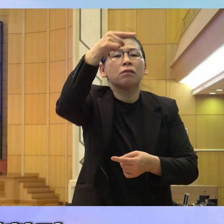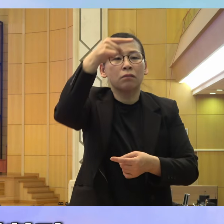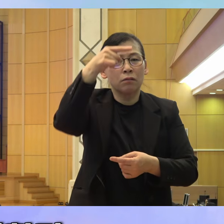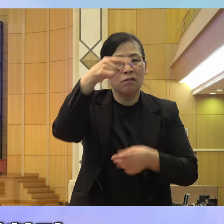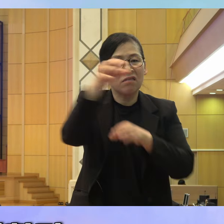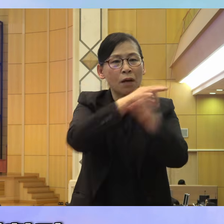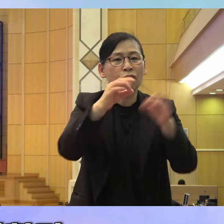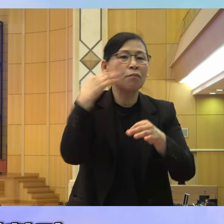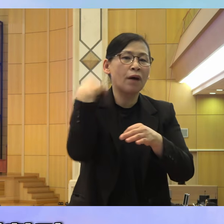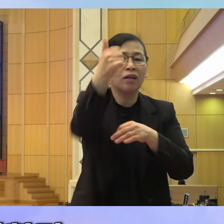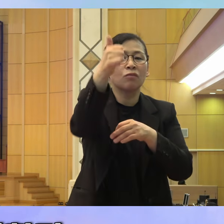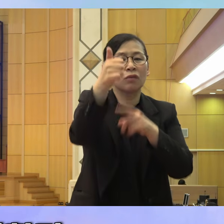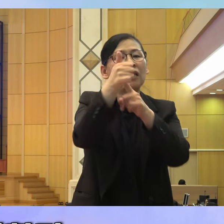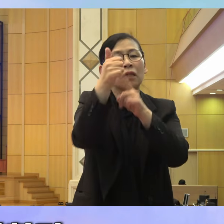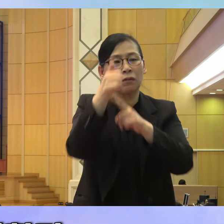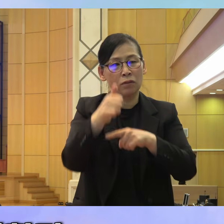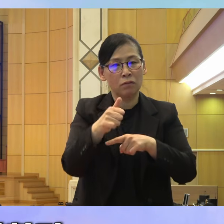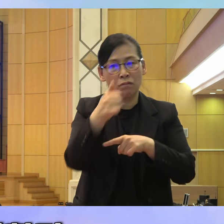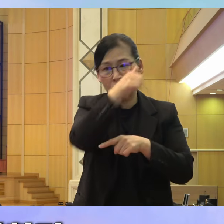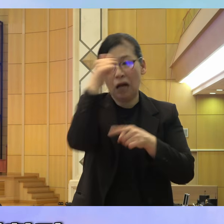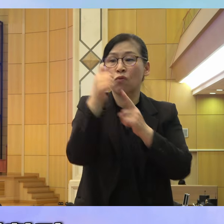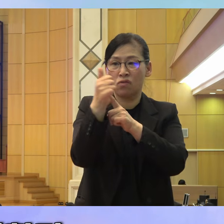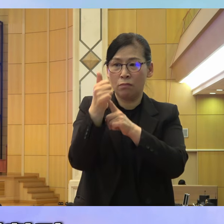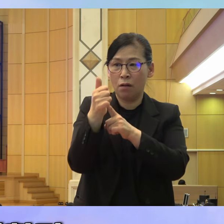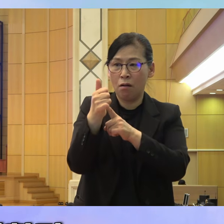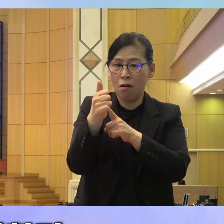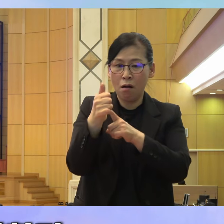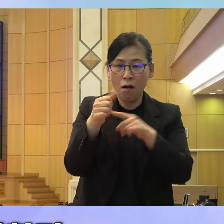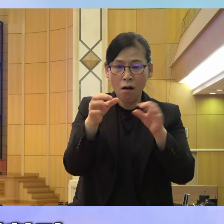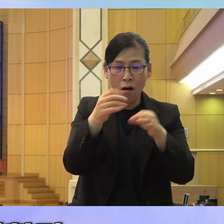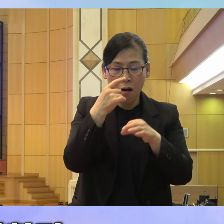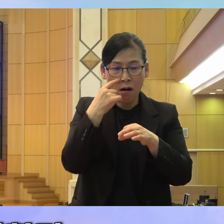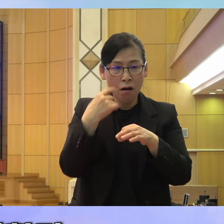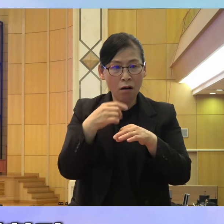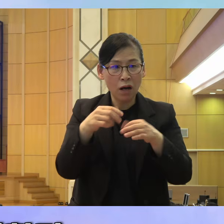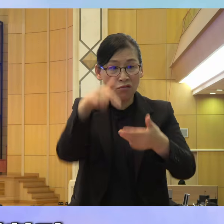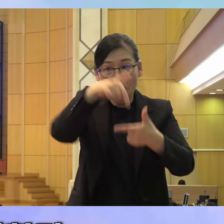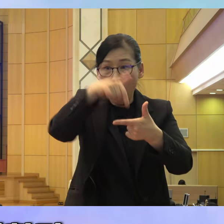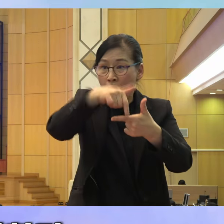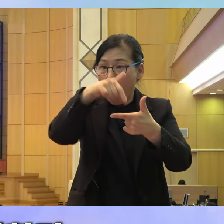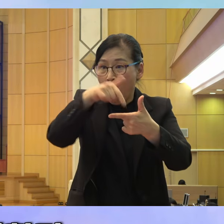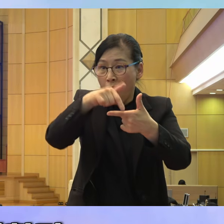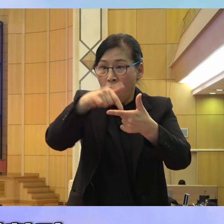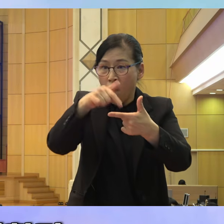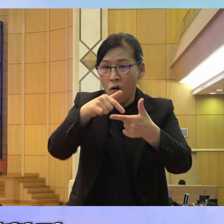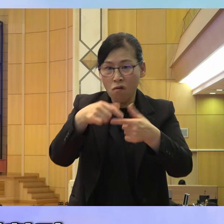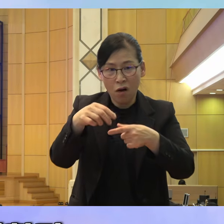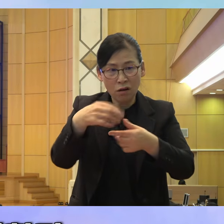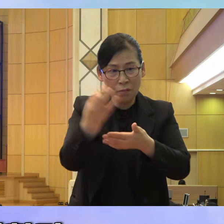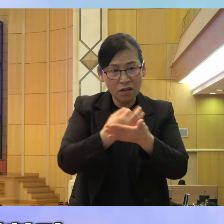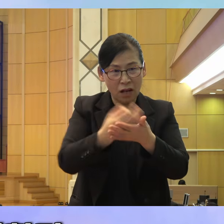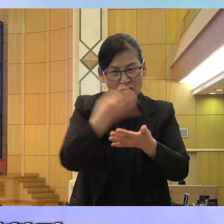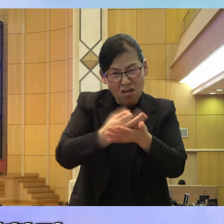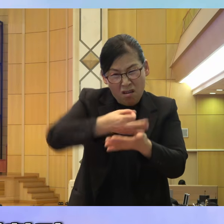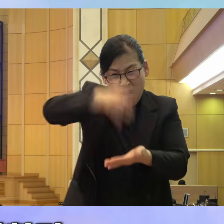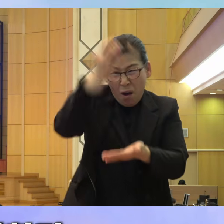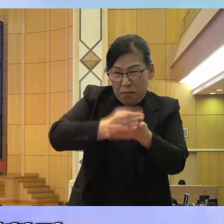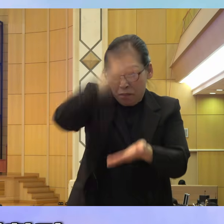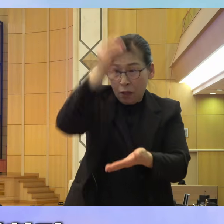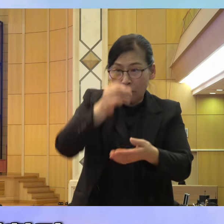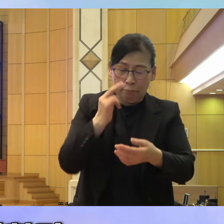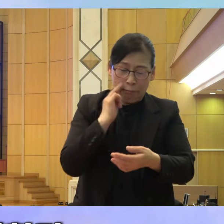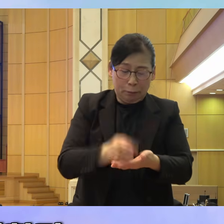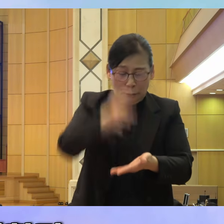삼풍백화점 회장님이라고 그랬어요. 거기 뭐 강남에서 백화점 엄청나게 잘